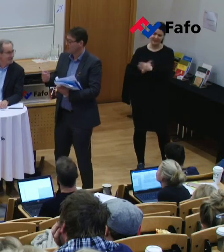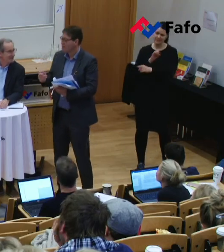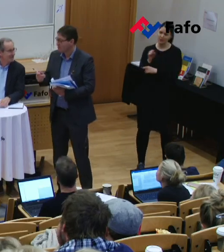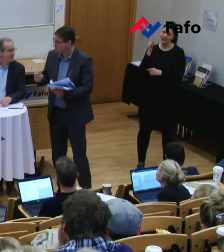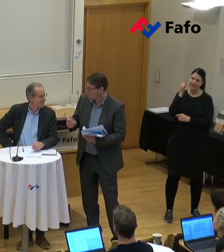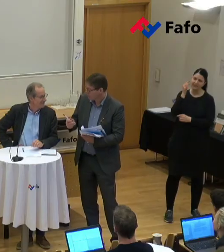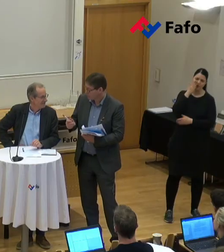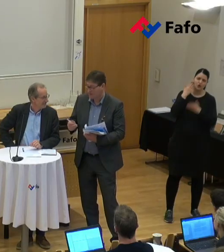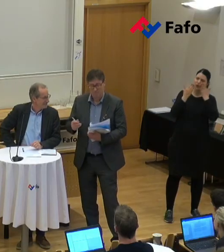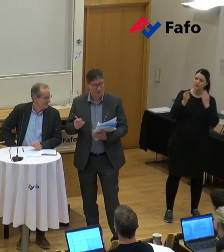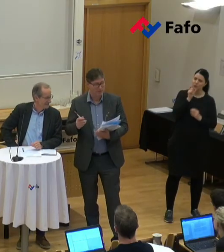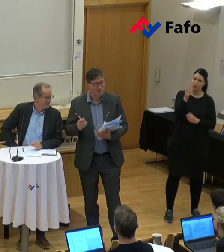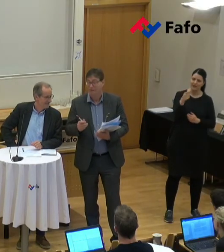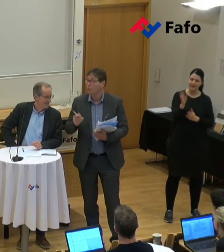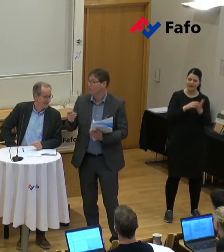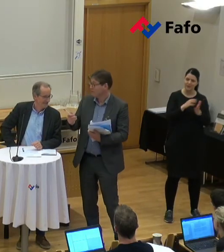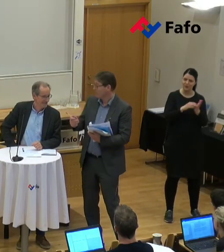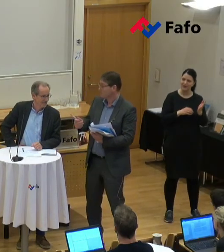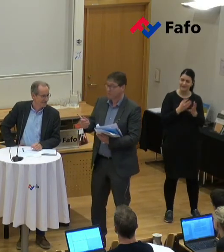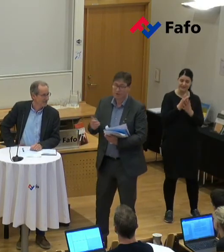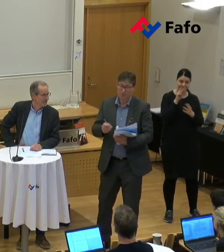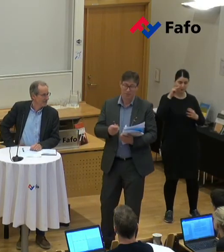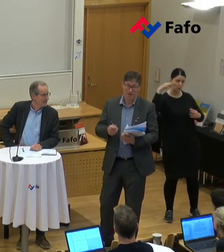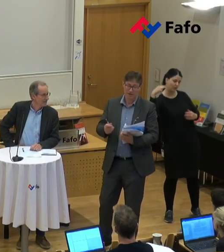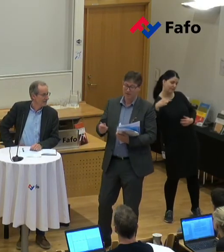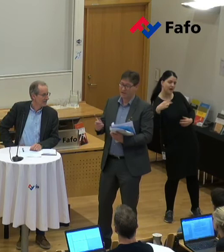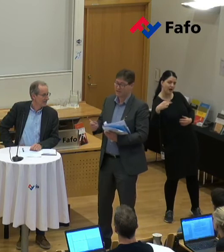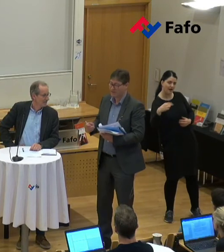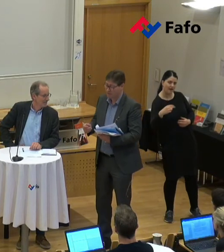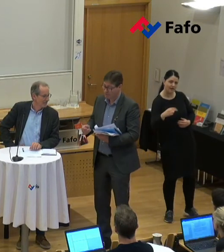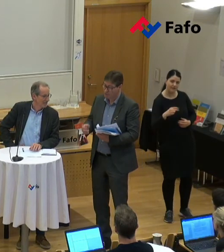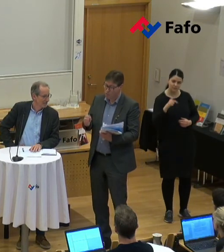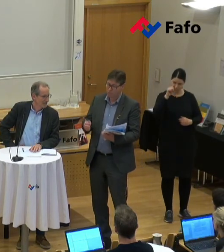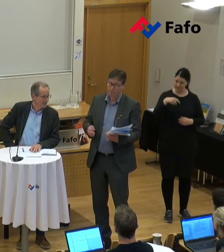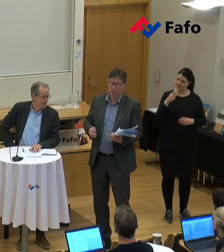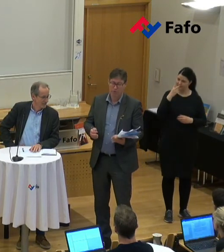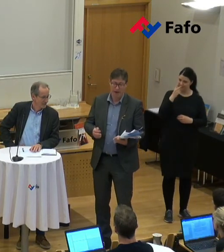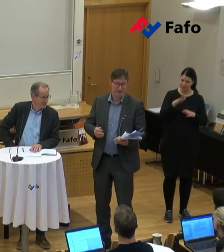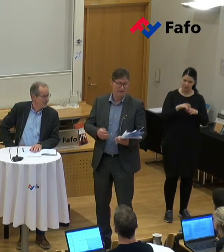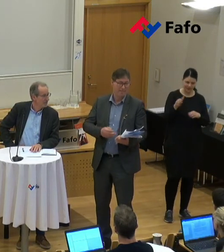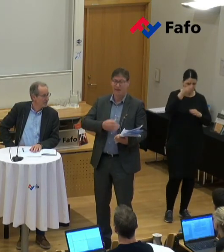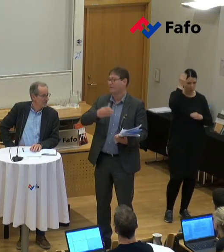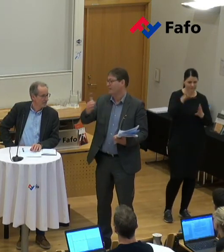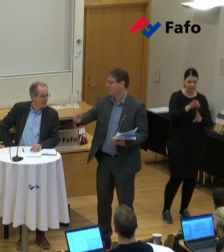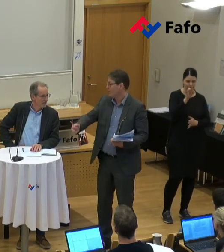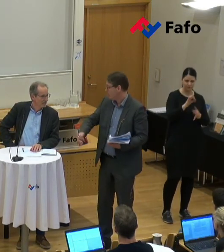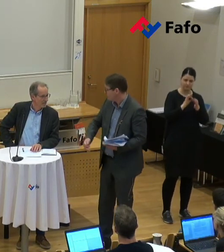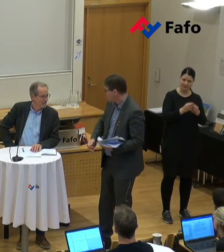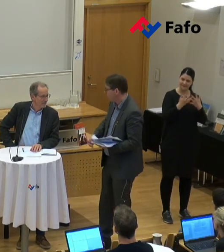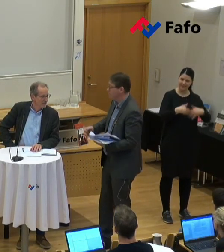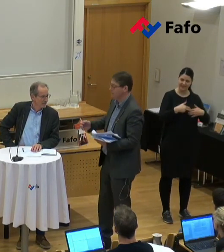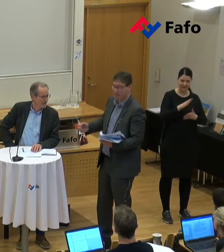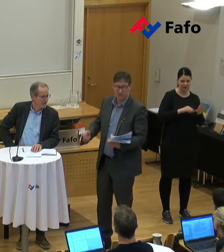ord til dette med resultatene, som jeg har sett utenifra, som man kanskje kunne ta til seg. Det jo et slags hovedfunn når det gjelder virkningen